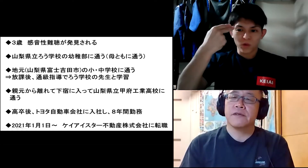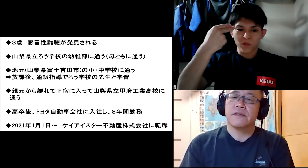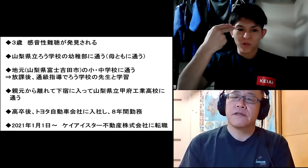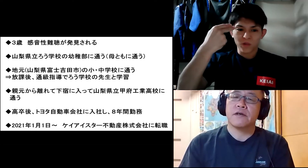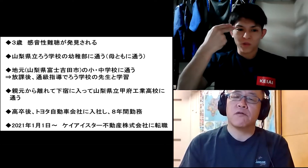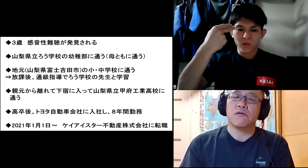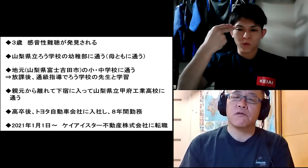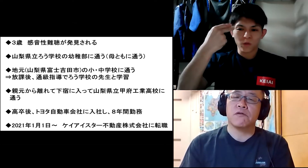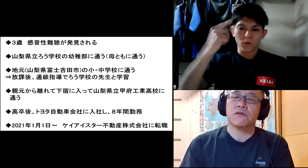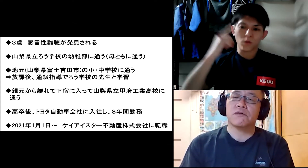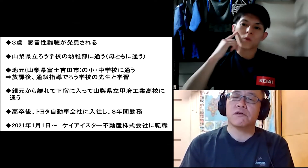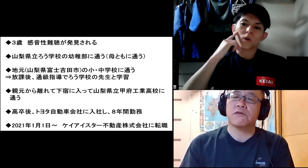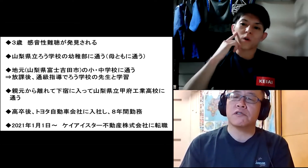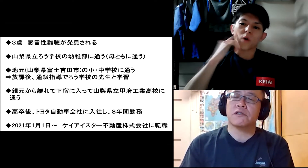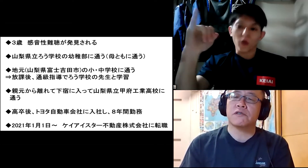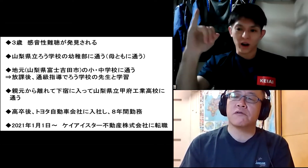で、